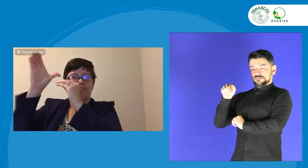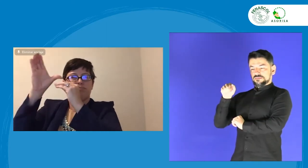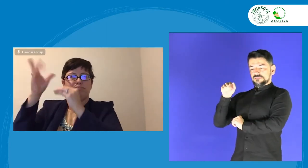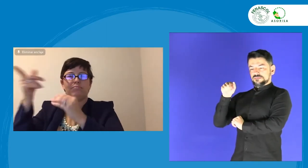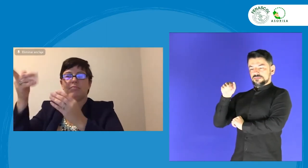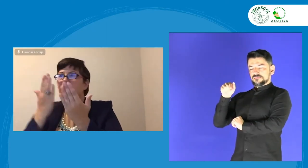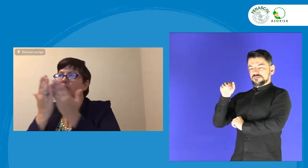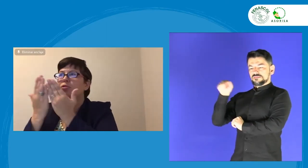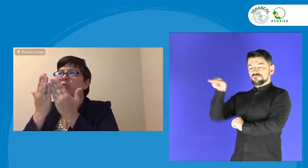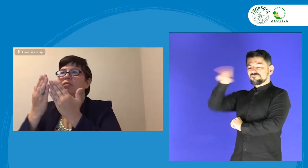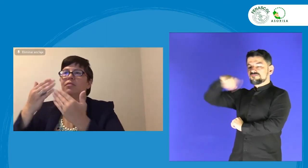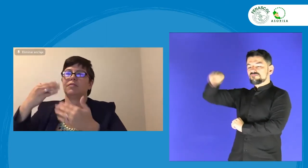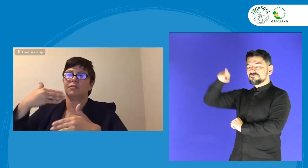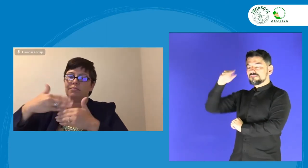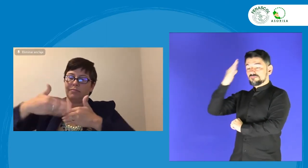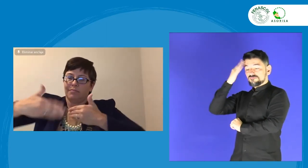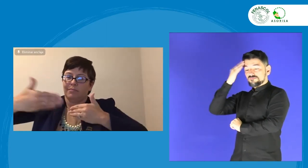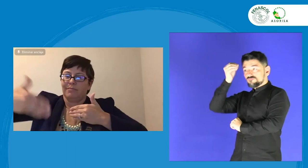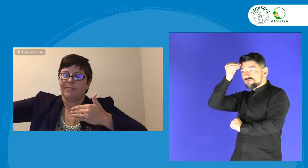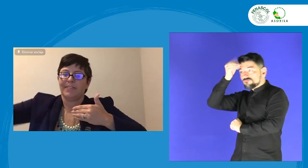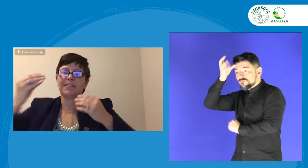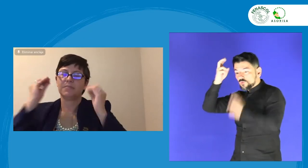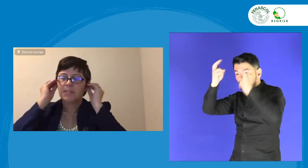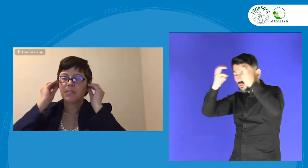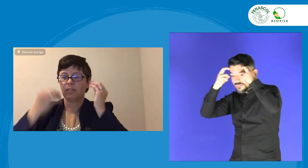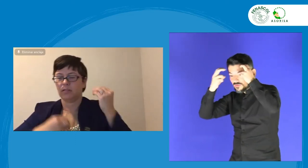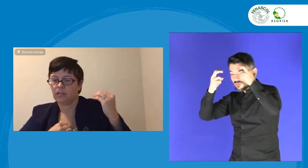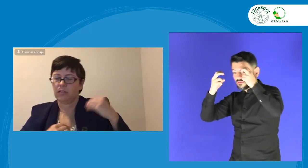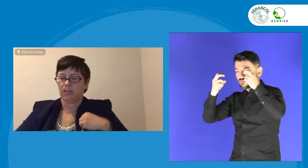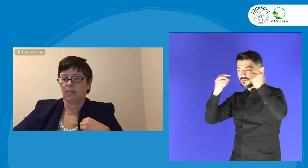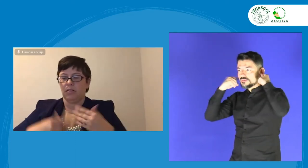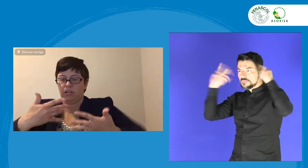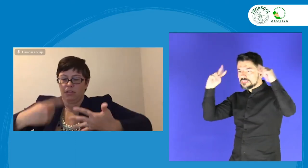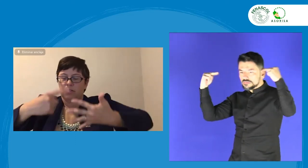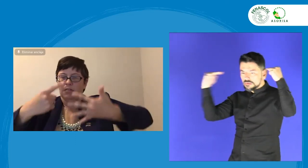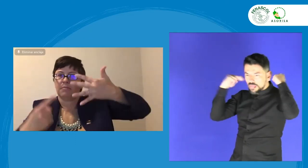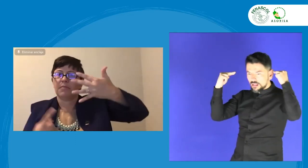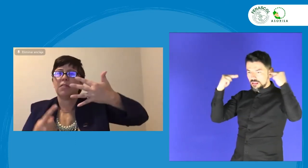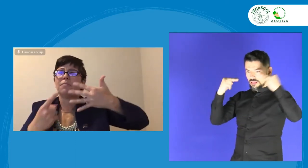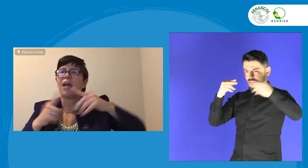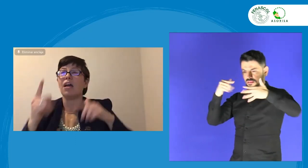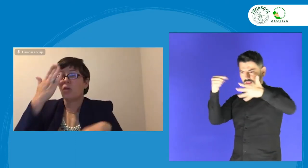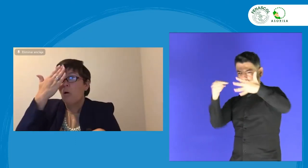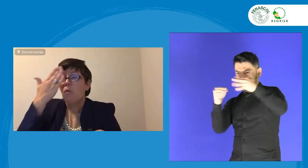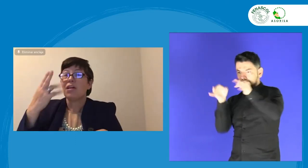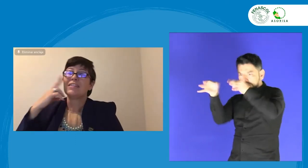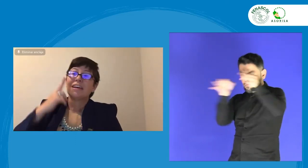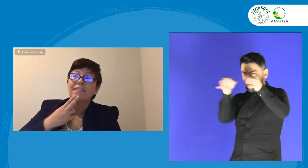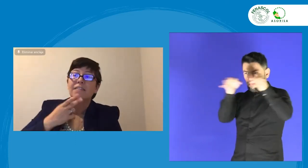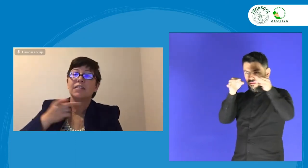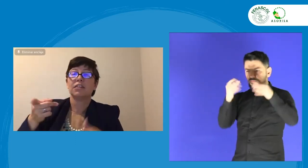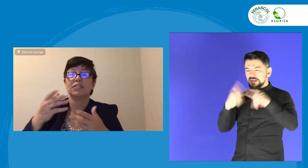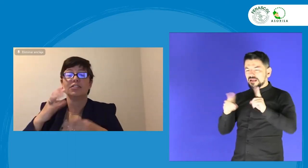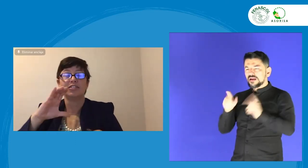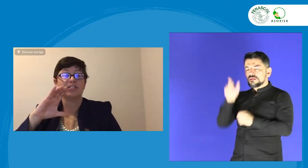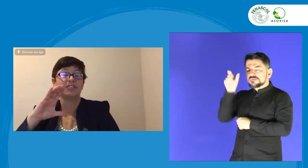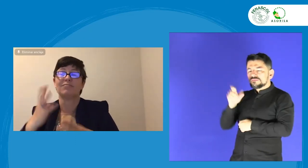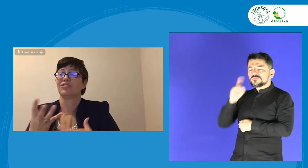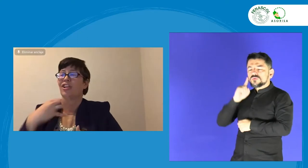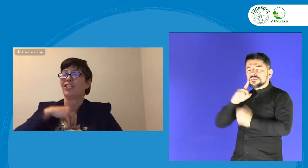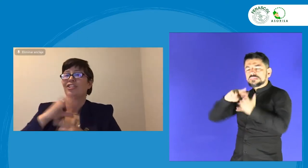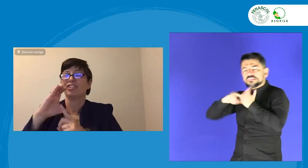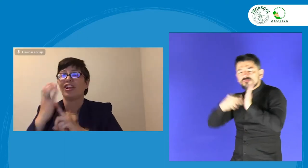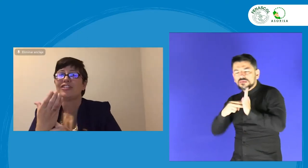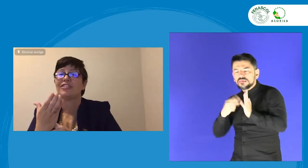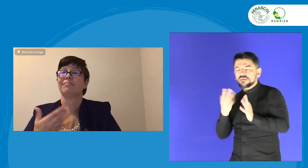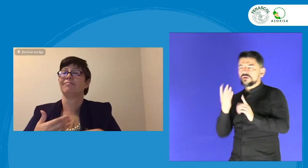se tiene. Lo que hablábamos previamente, ¿no? Y es decir, de que no se vea desde la patología a la persona sorda,